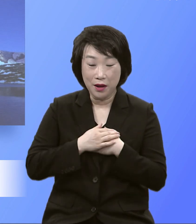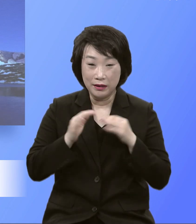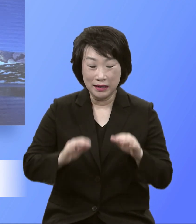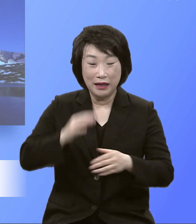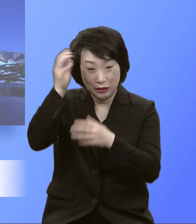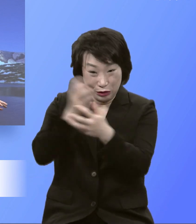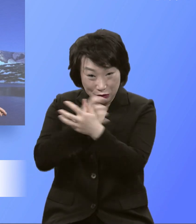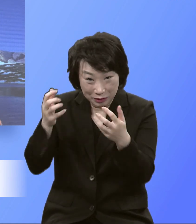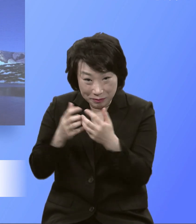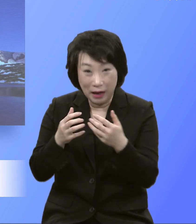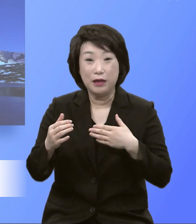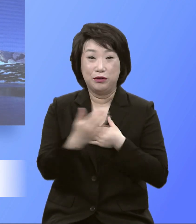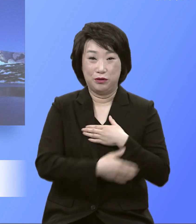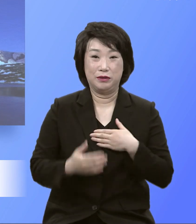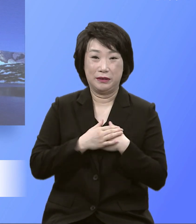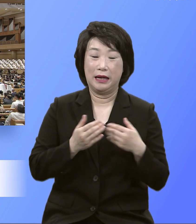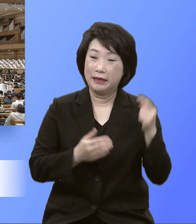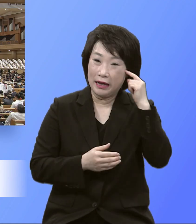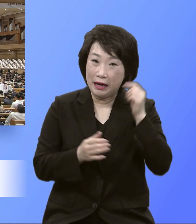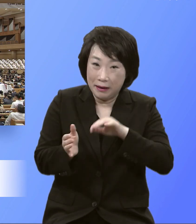성령이 충만해서